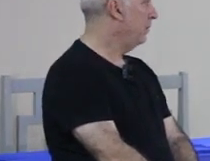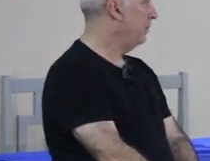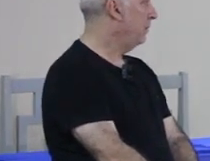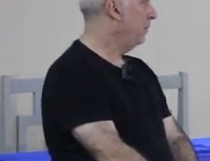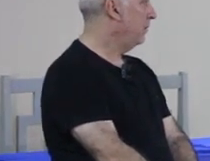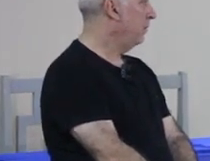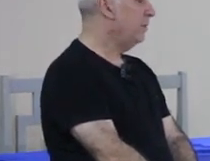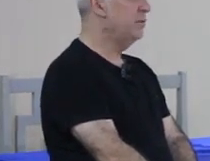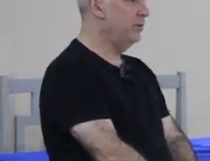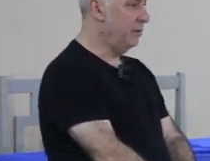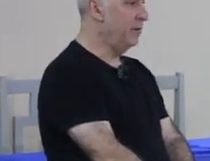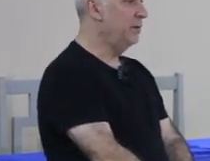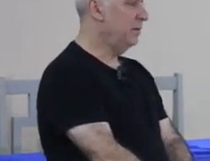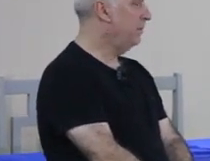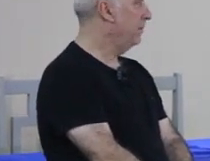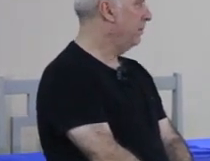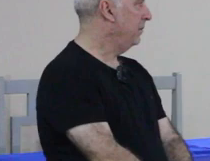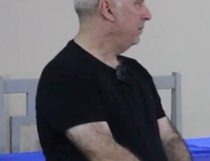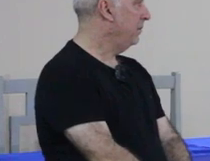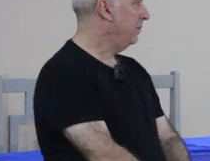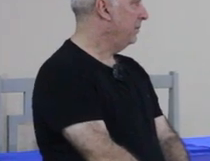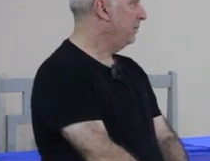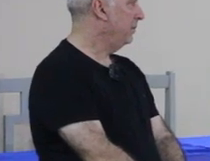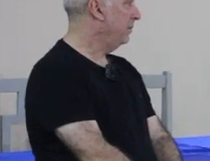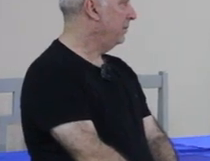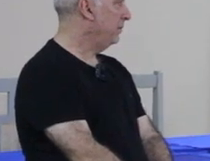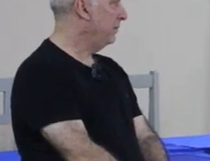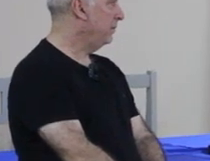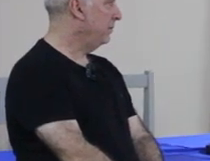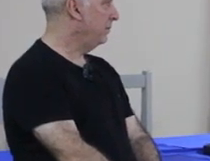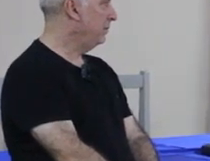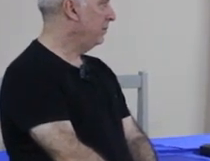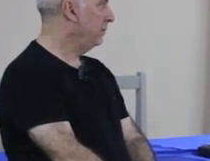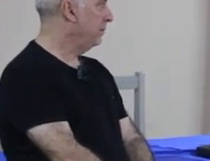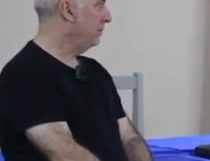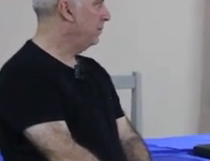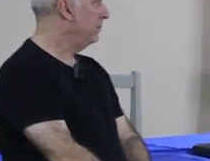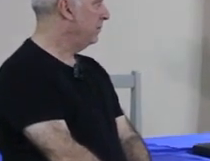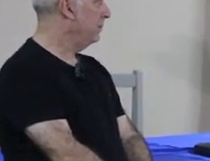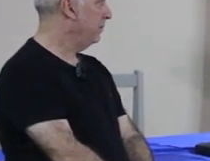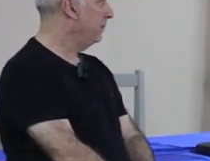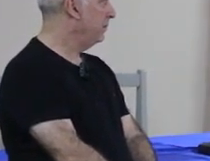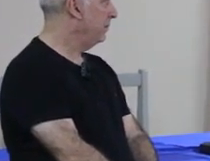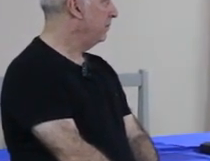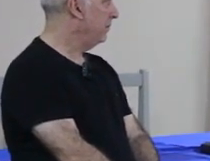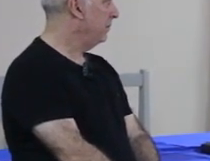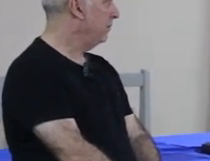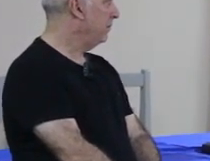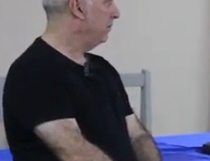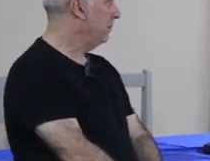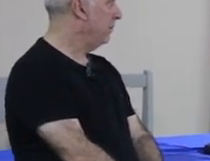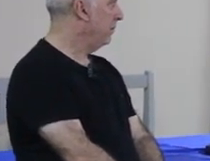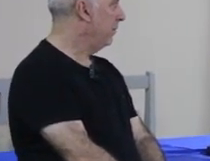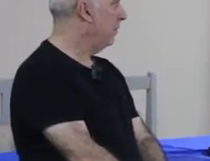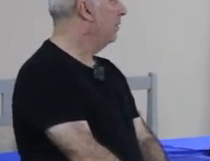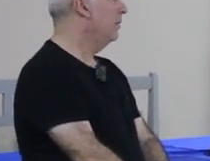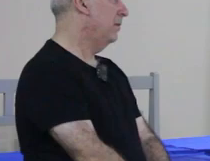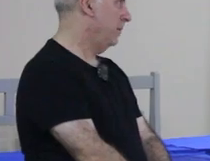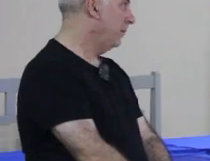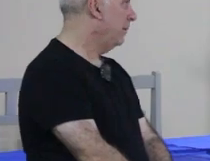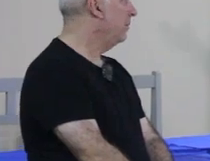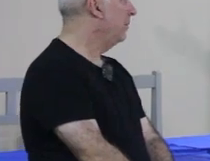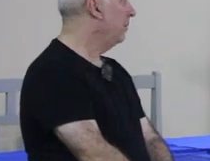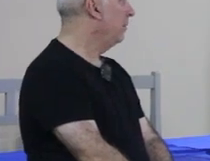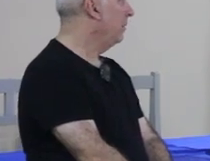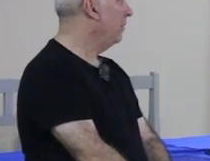de governo, todos conhecem o Juca. Por quê? Porque ele leva a bandeira, ele é uma norma, né? Leva a bandeira. Então, Márcio, o que eu puder contribuir, um pouquinho